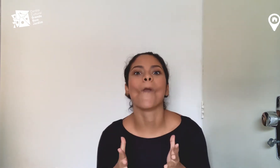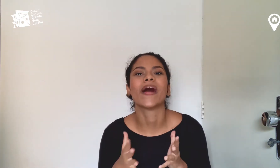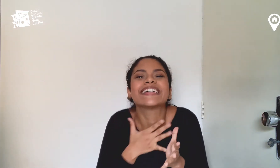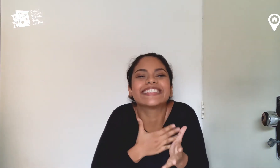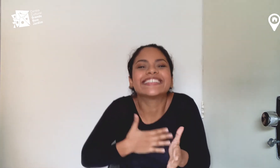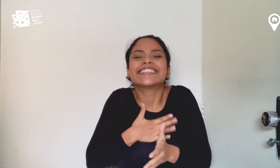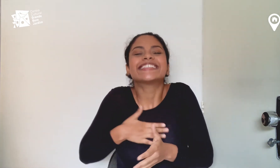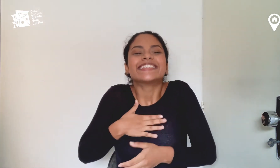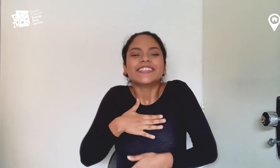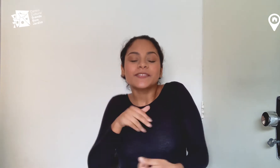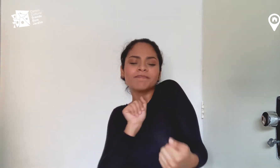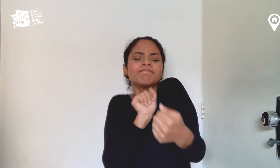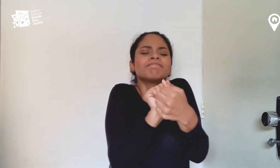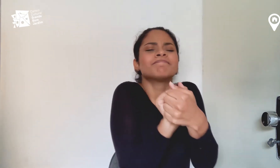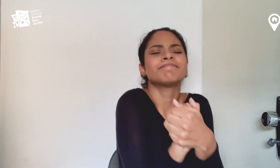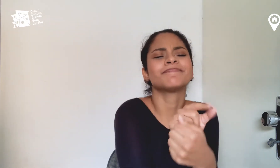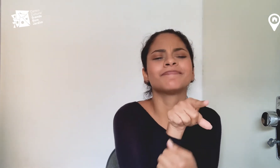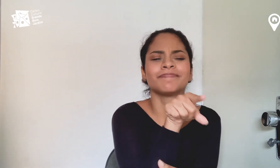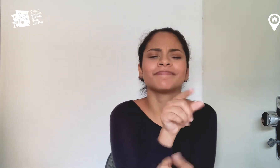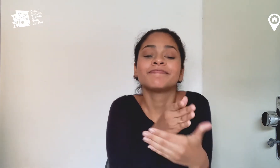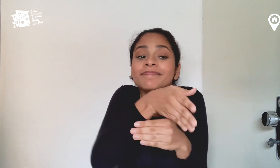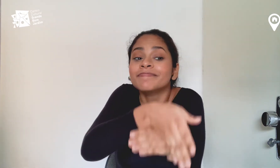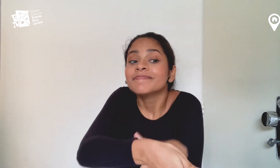De estar perto de você e entrar no mar.